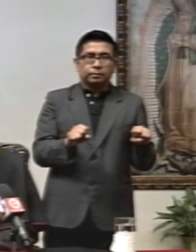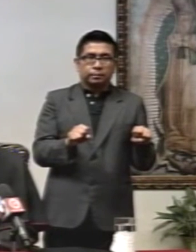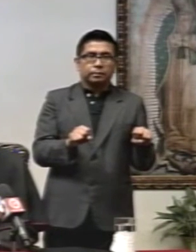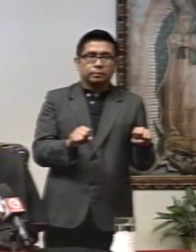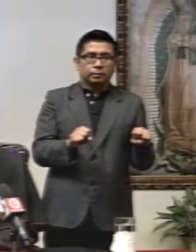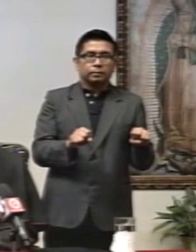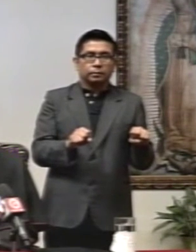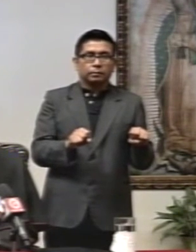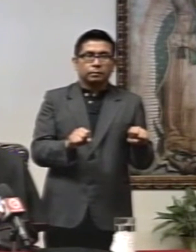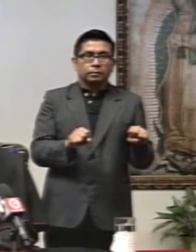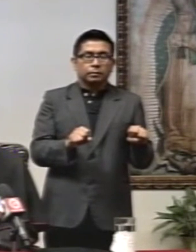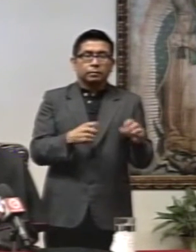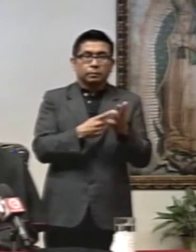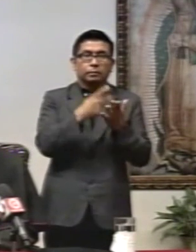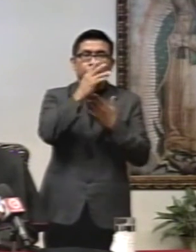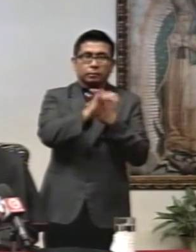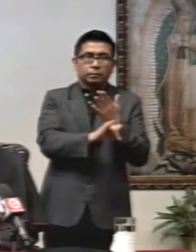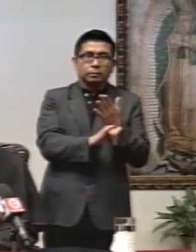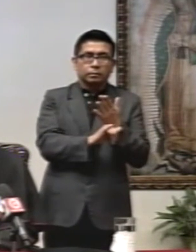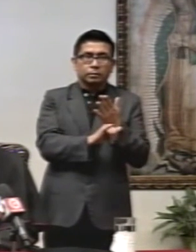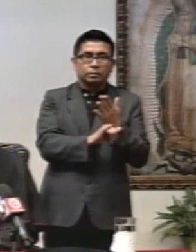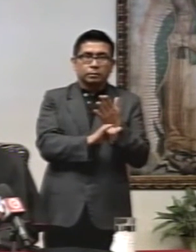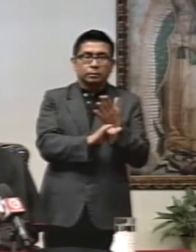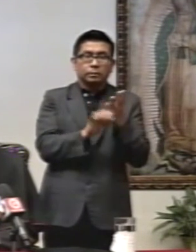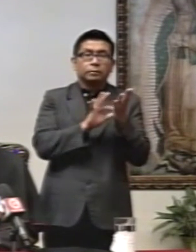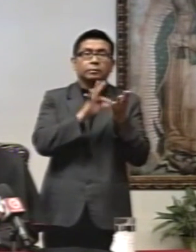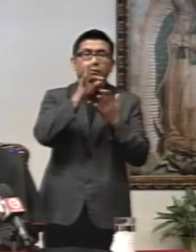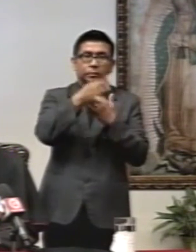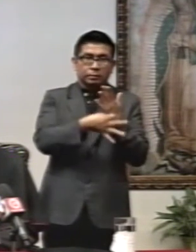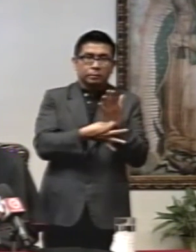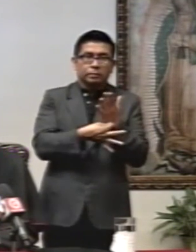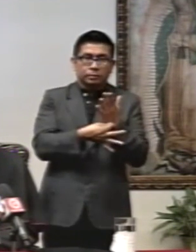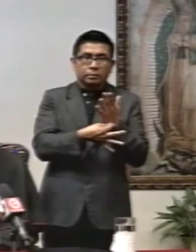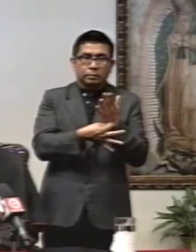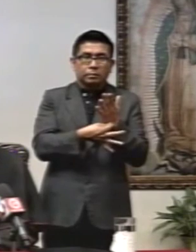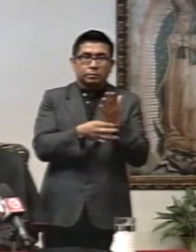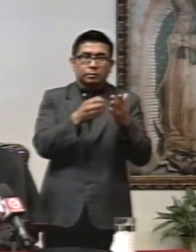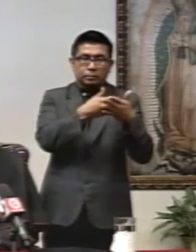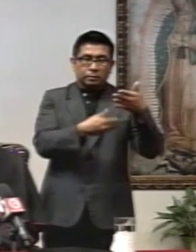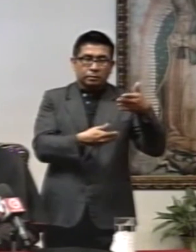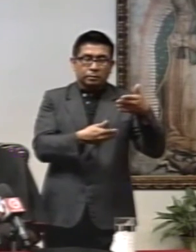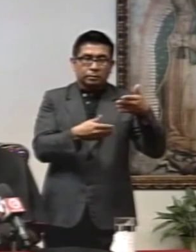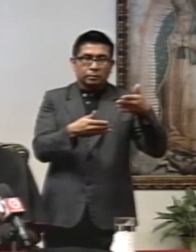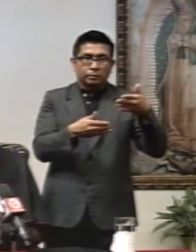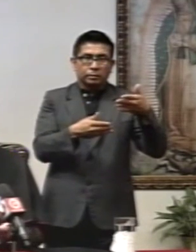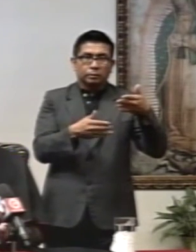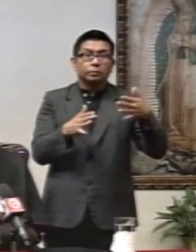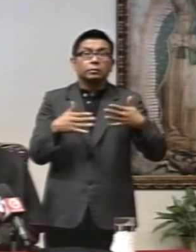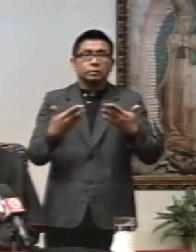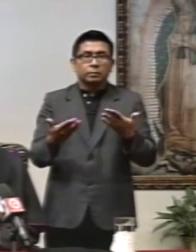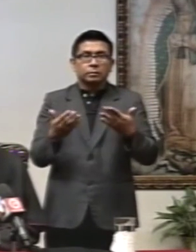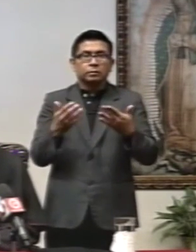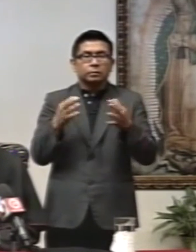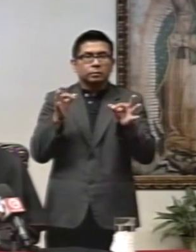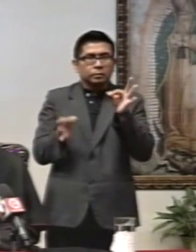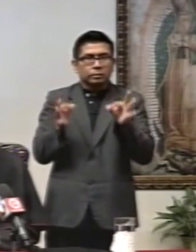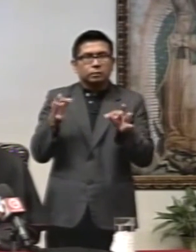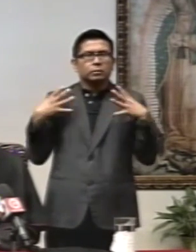de proyectos y programas para que haya justicia